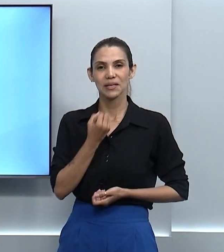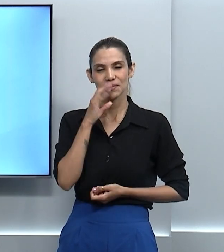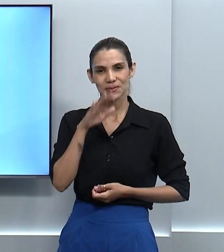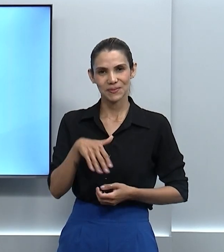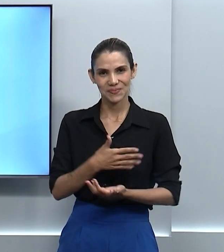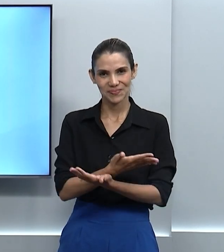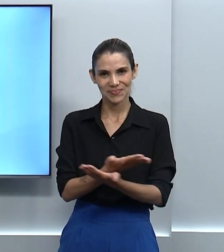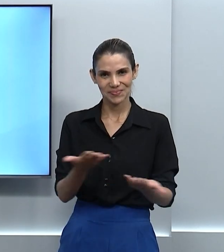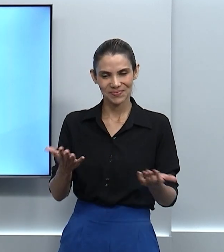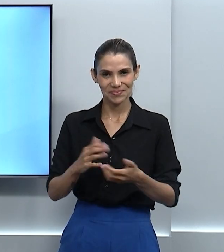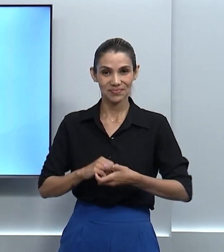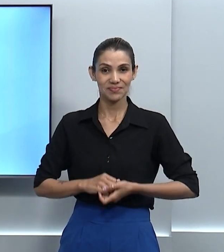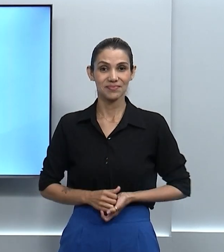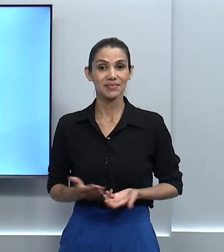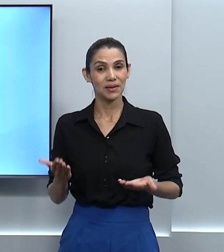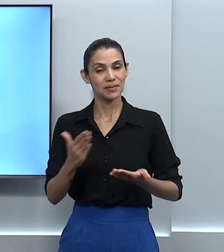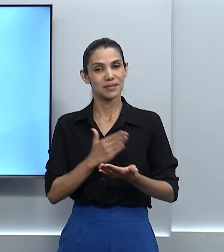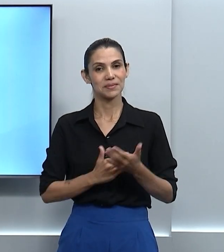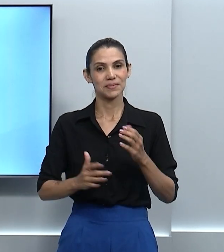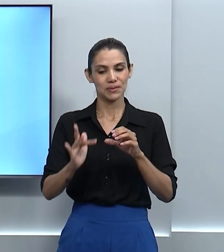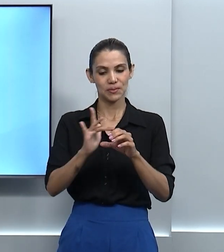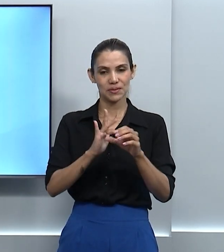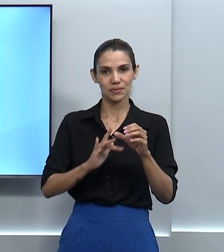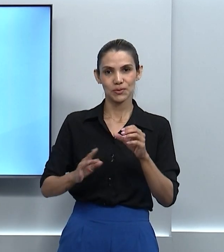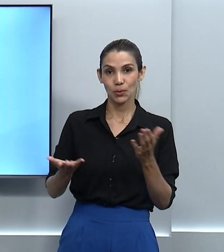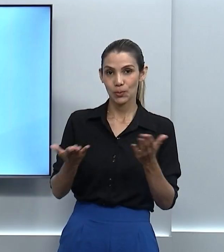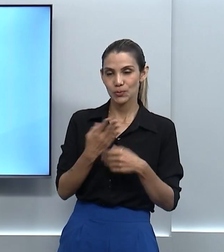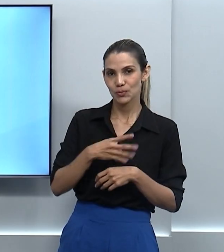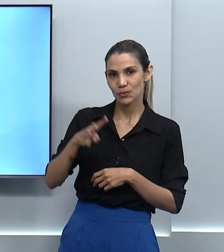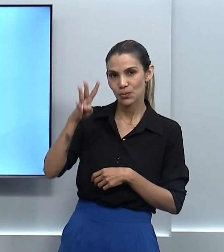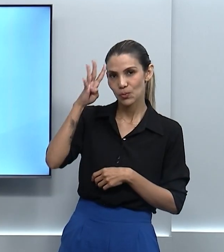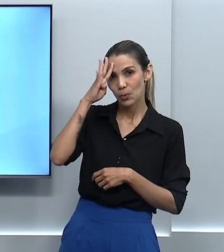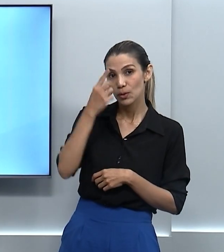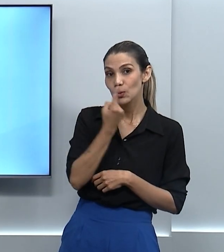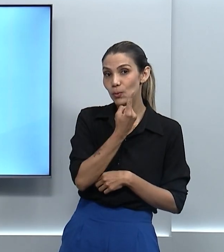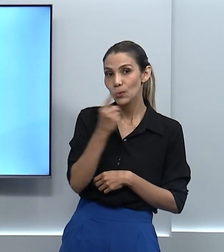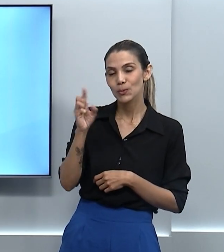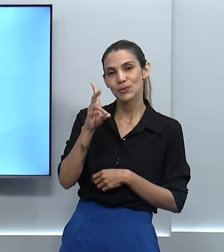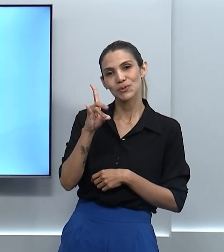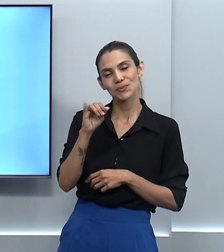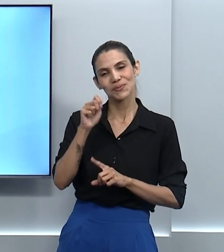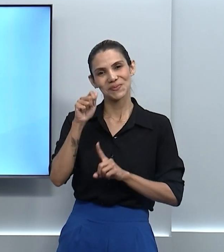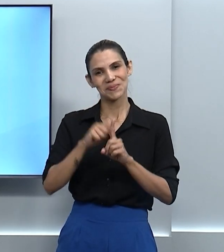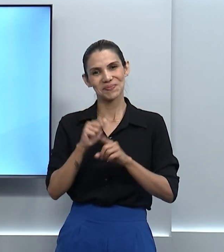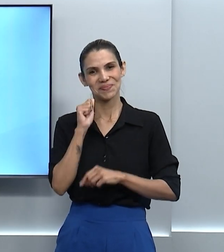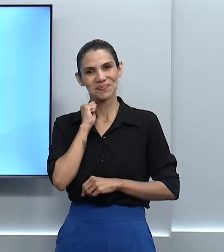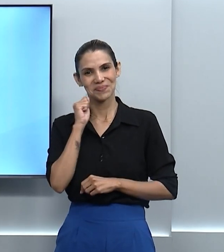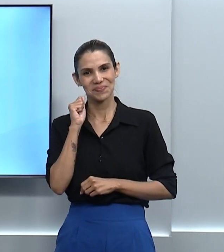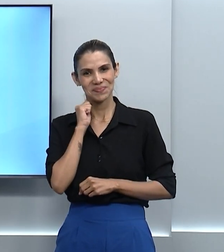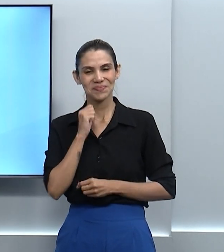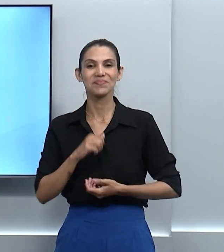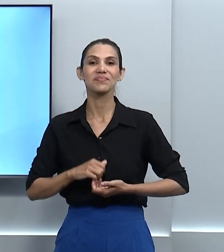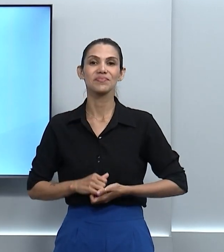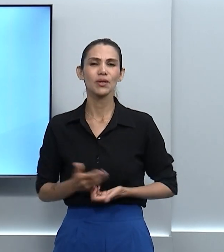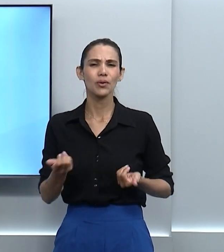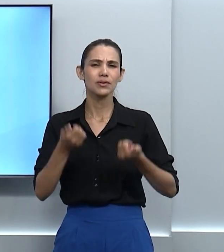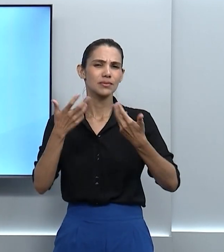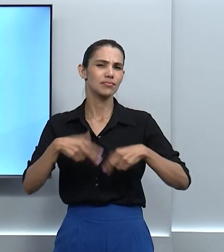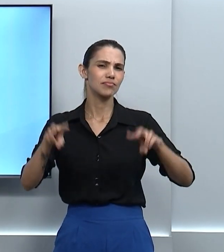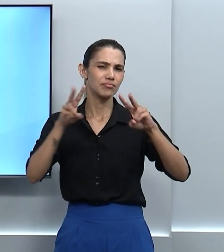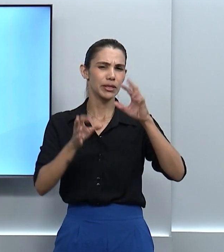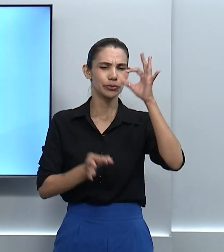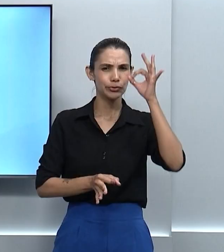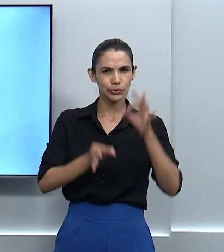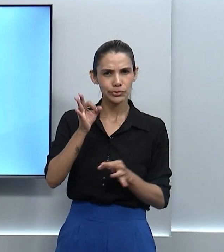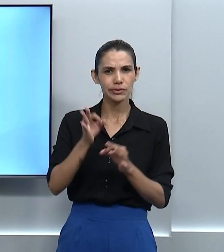Boa tarde! Começa agora o Conexões dessa quarta-feira, último dia do mês de abril. E hoje vamos falar sobre